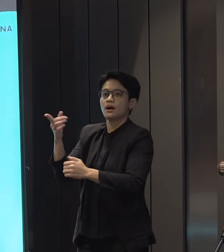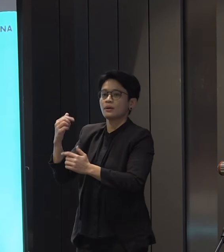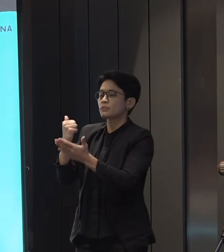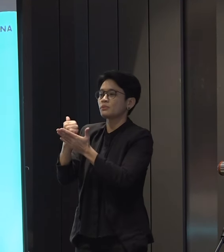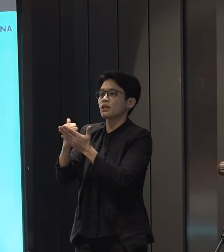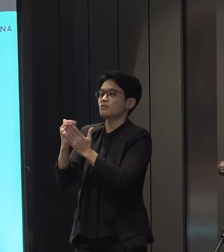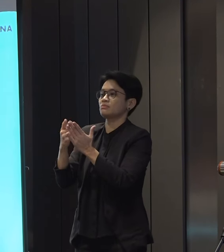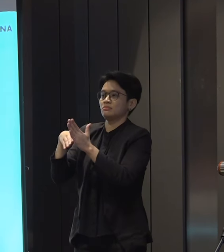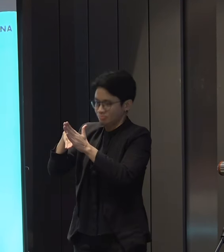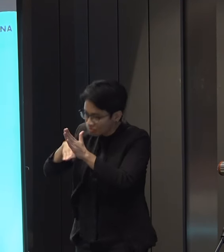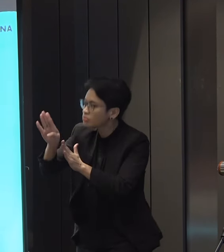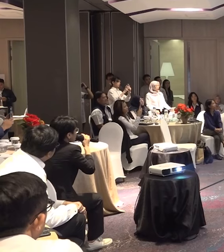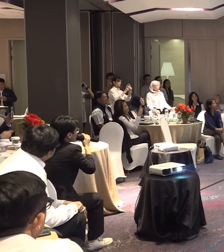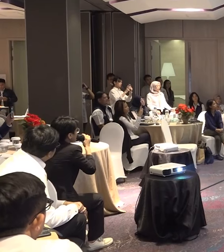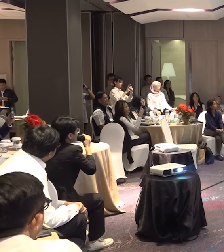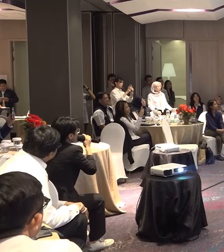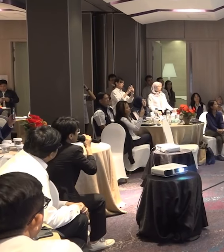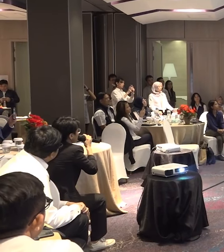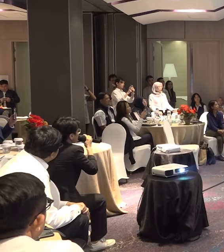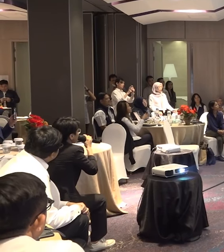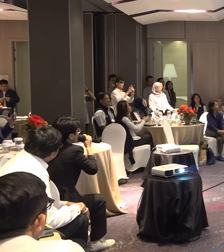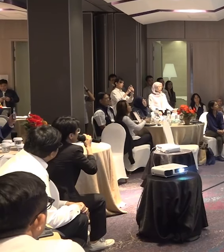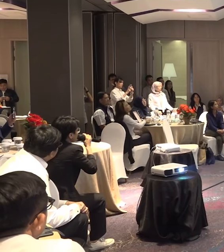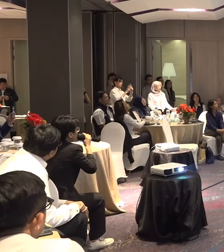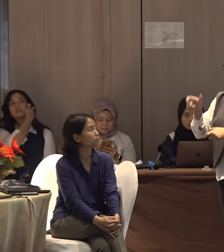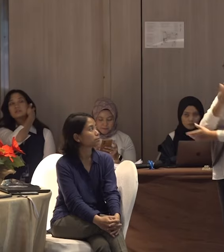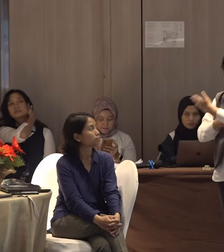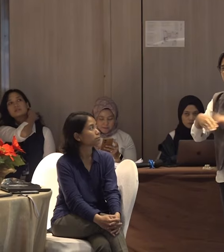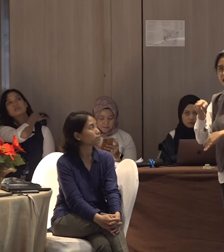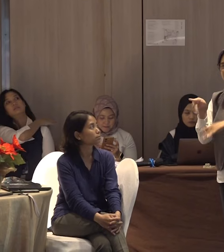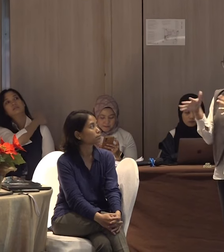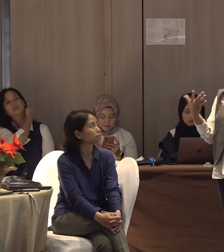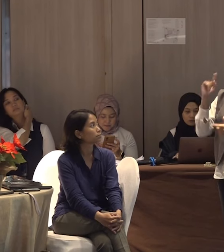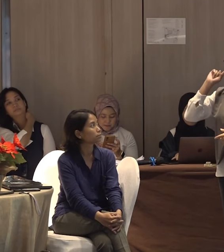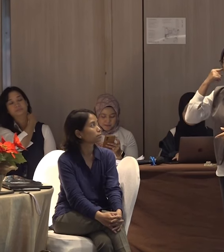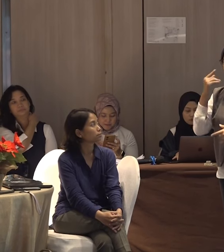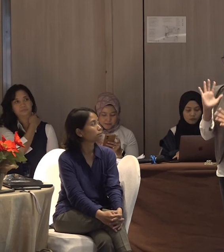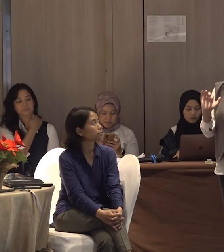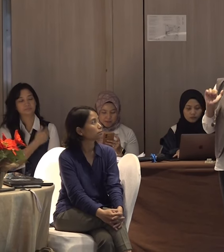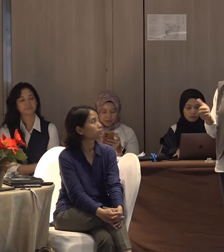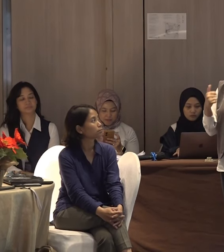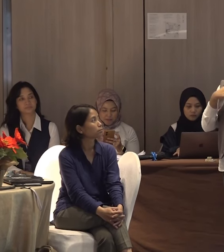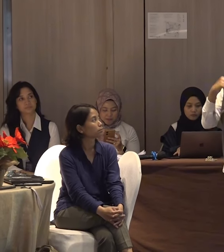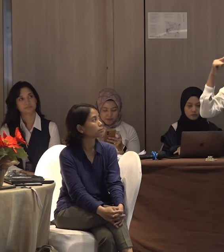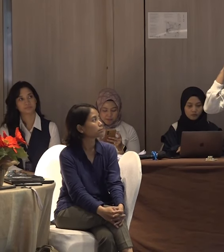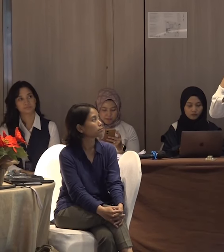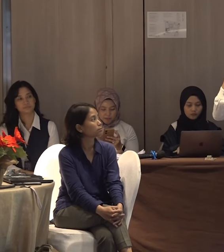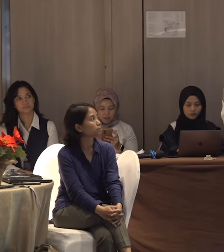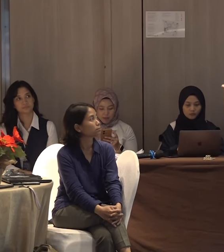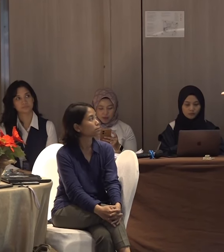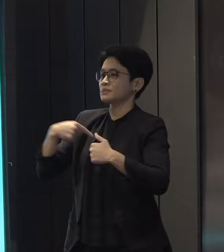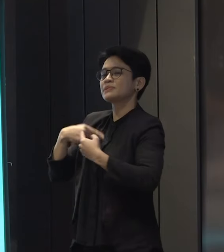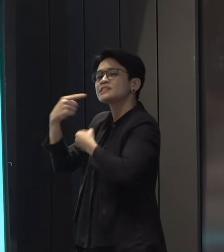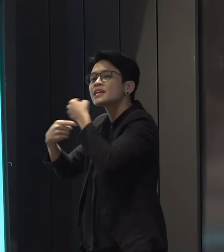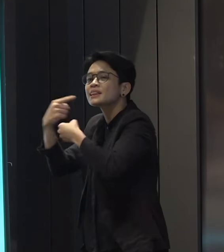kemampuannya tidak beda dengan yang lainnya. Teman-teman perwira yang disabilitas